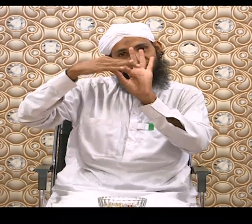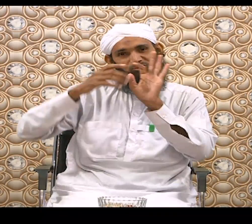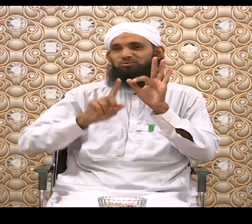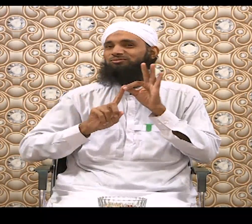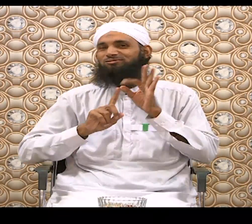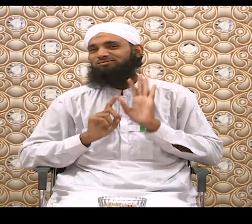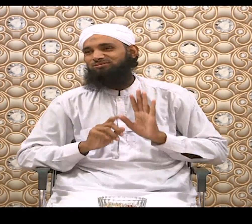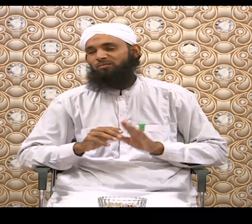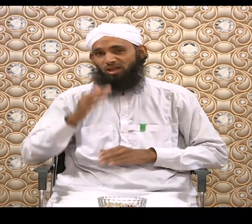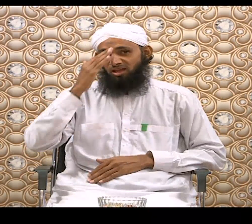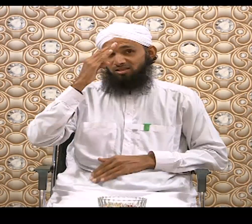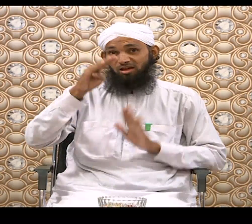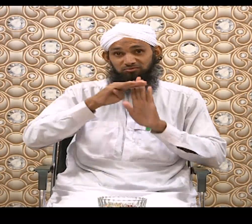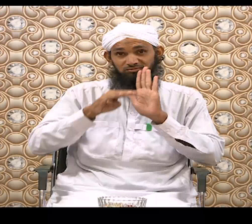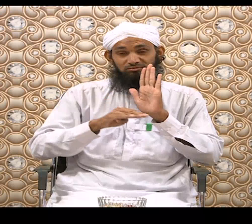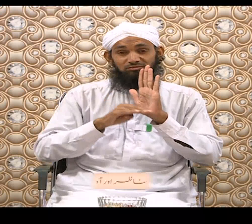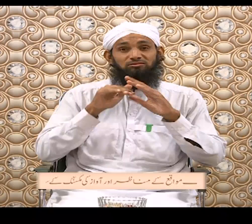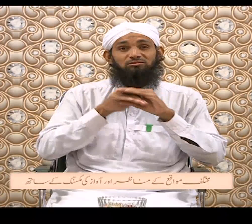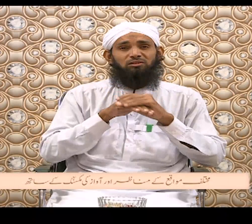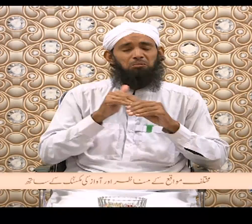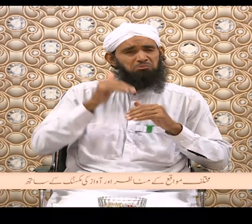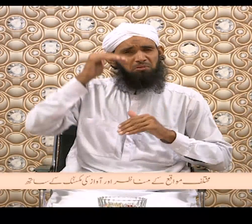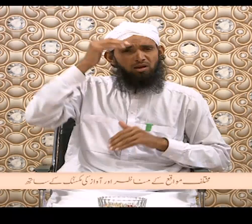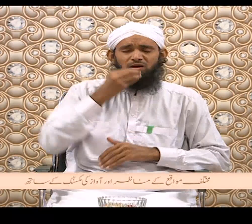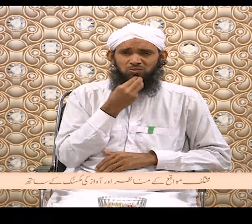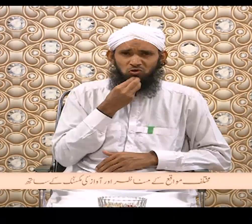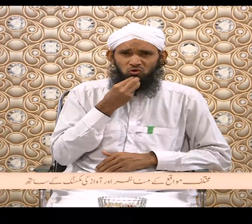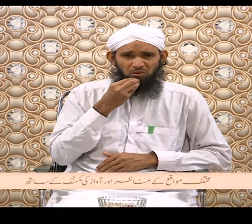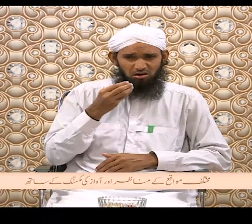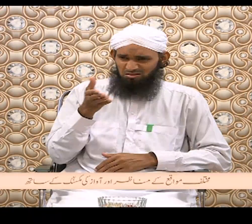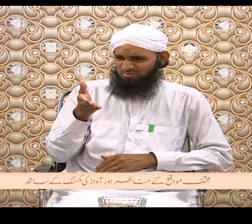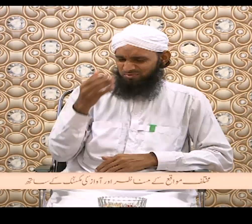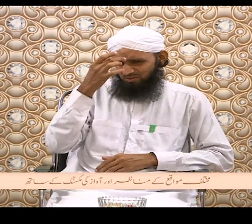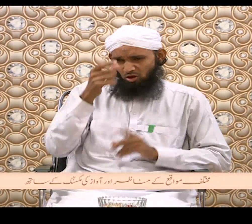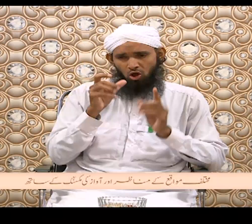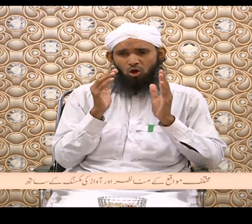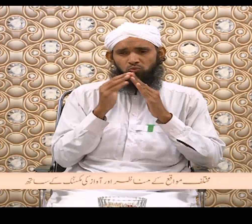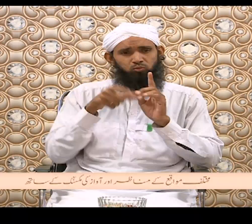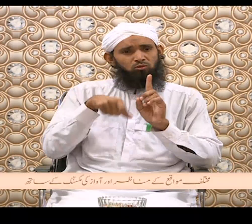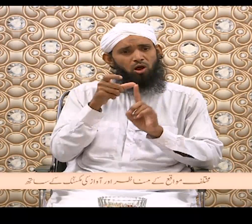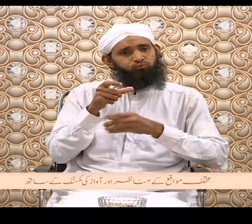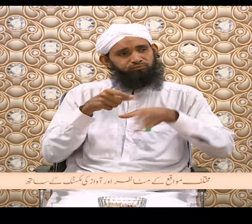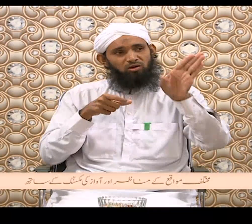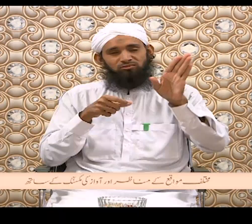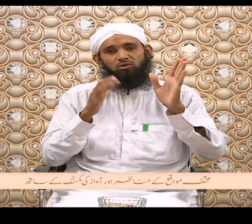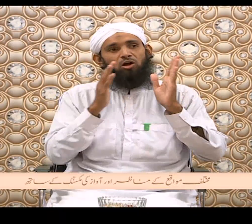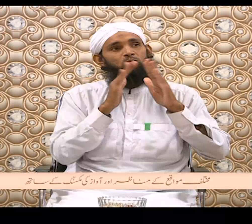اسلام میں بڑھوں کو بوجھ سمجھ کر گھر سے نکال دینے اور انہیں کسی اولڈ ہاؤس میں جمع کروا